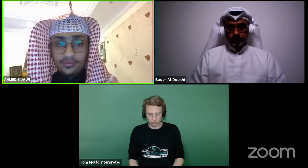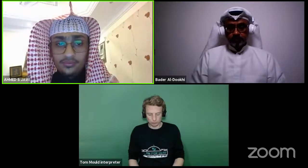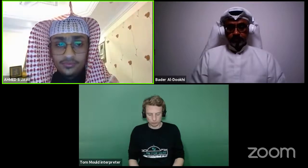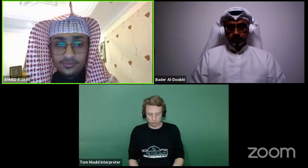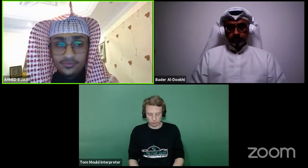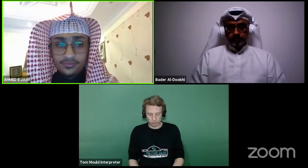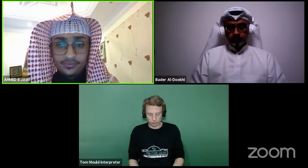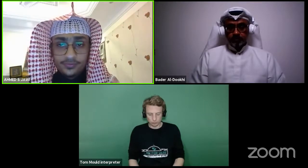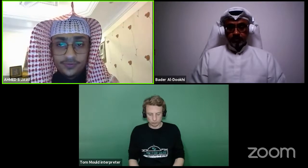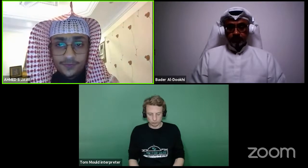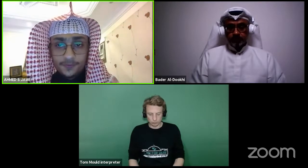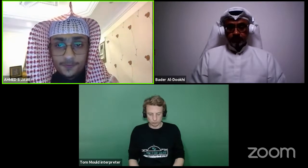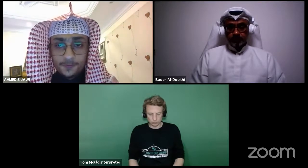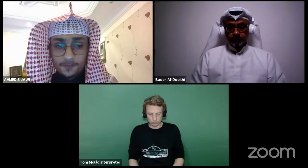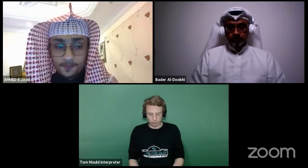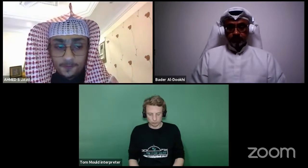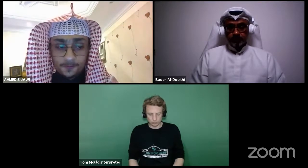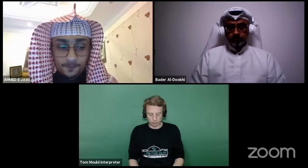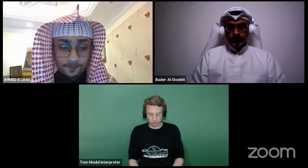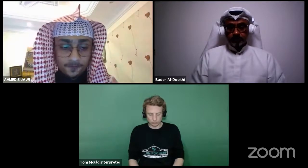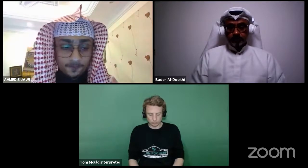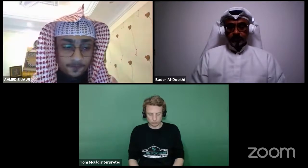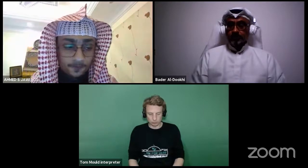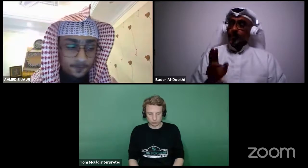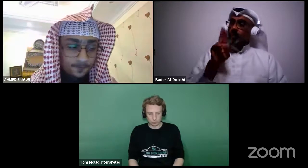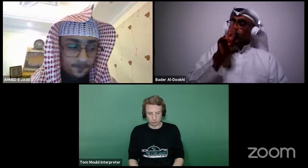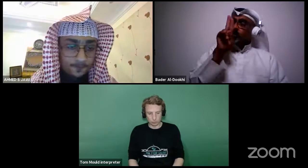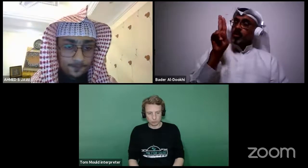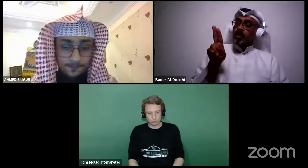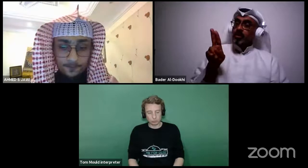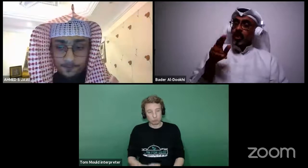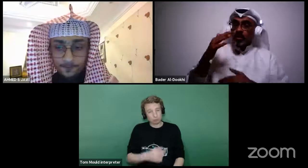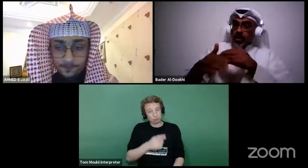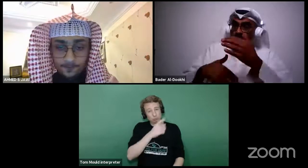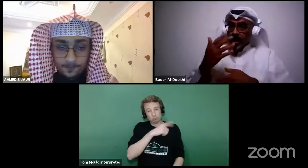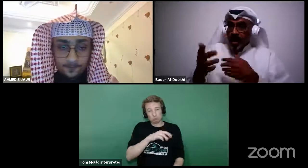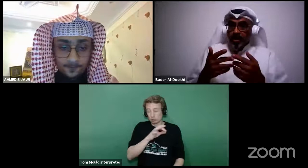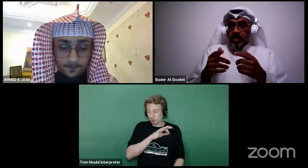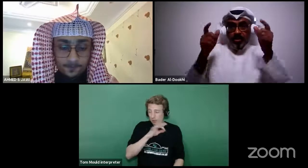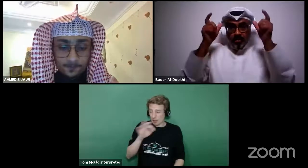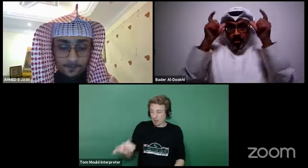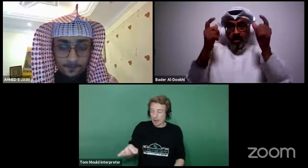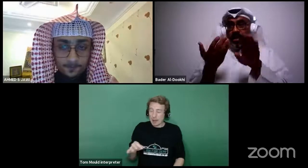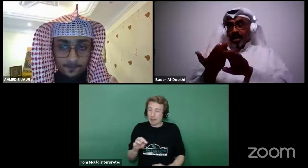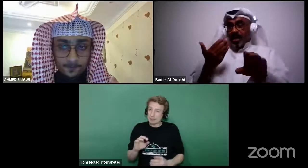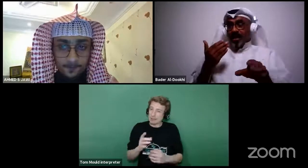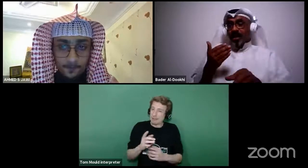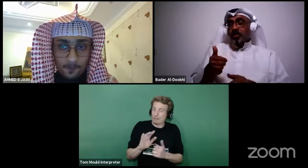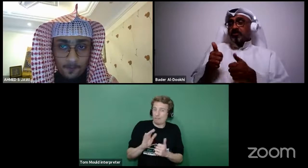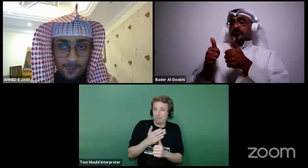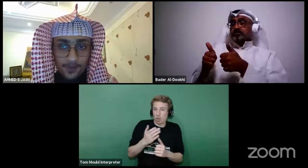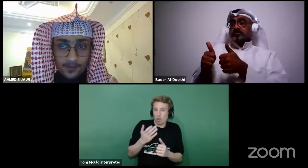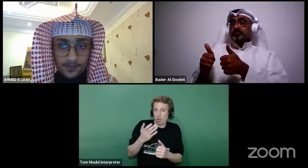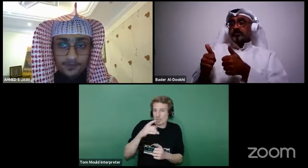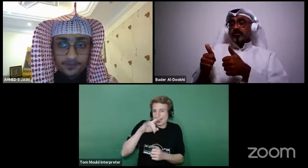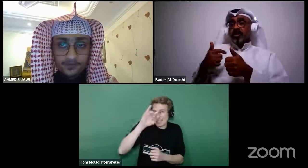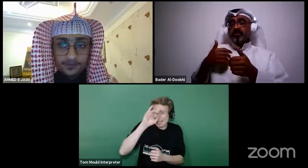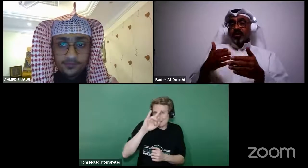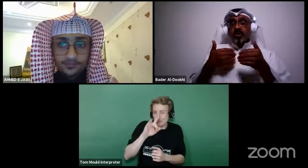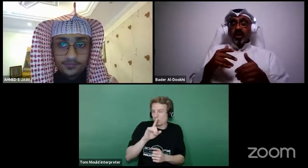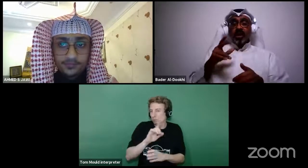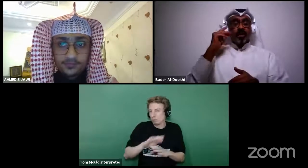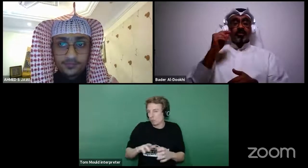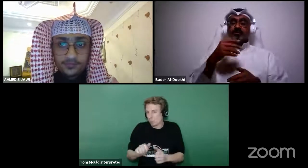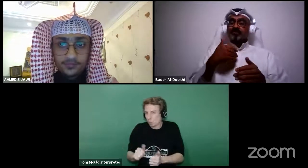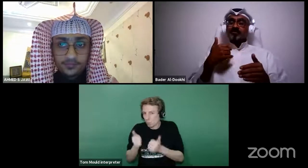العقاب. They ask you to hasten the evil before the good, while many exemplary punishments